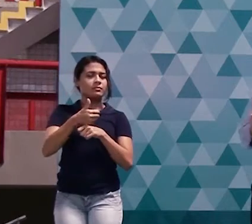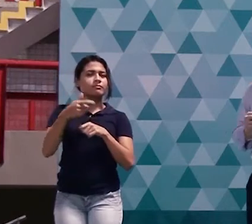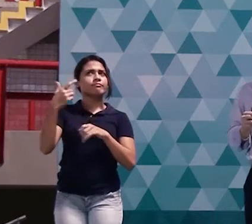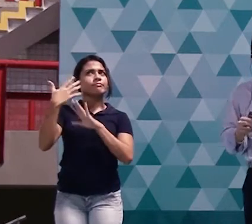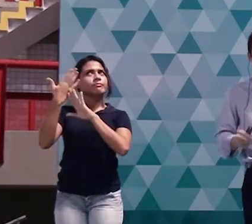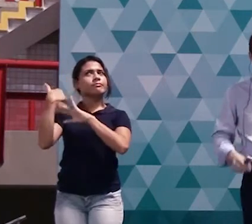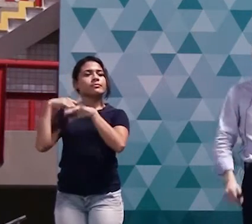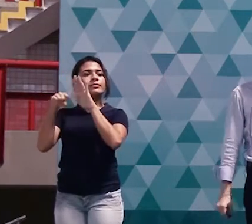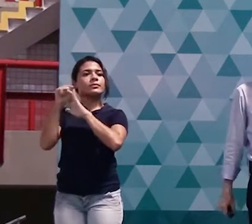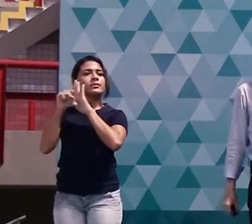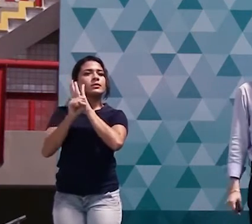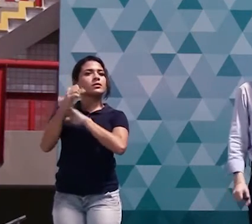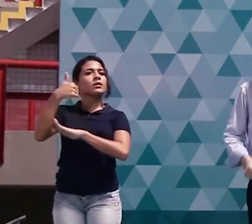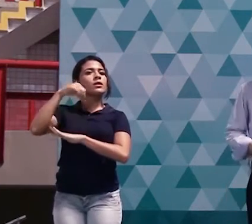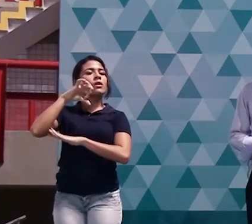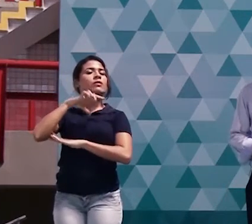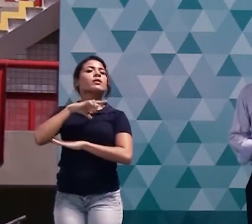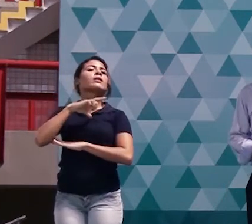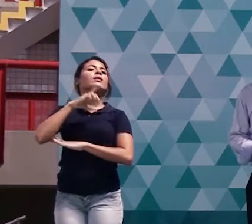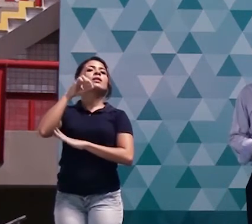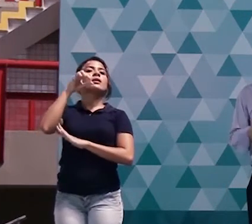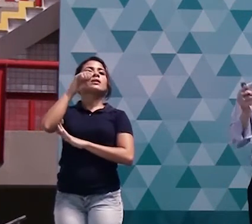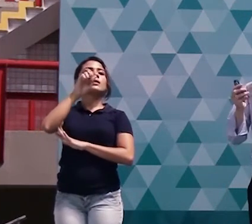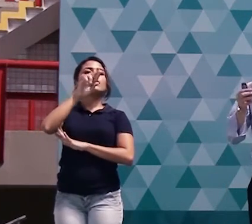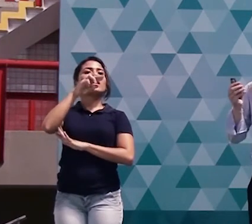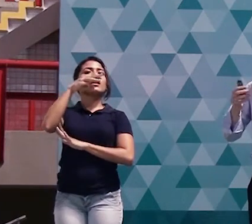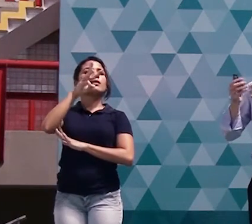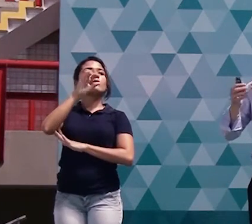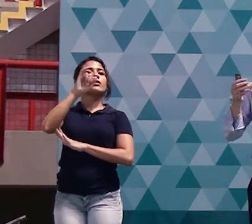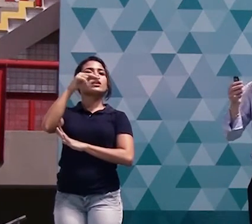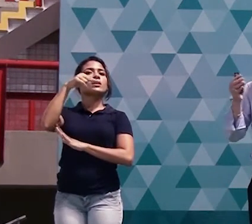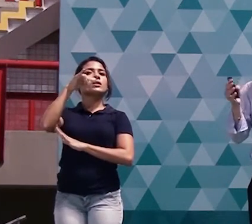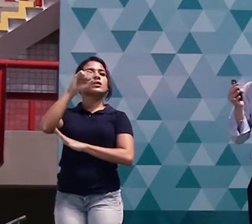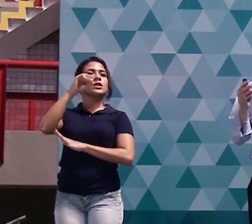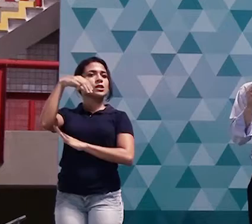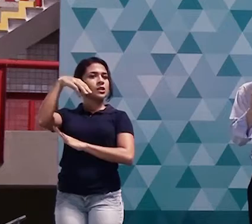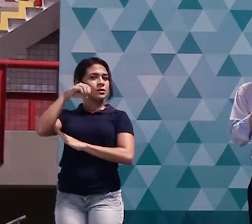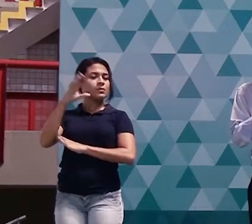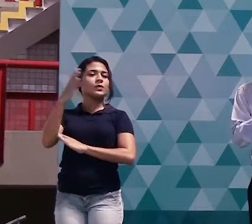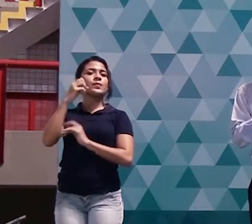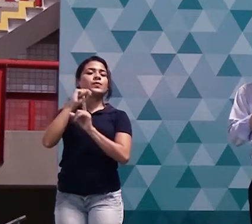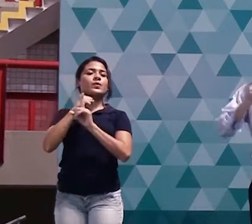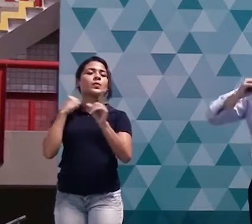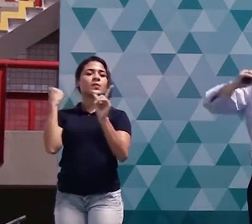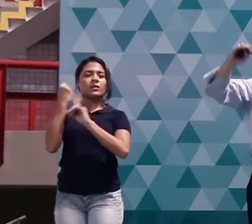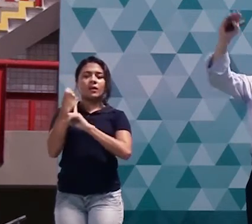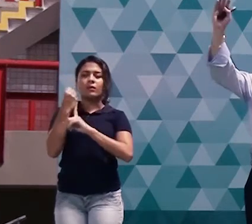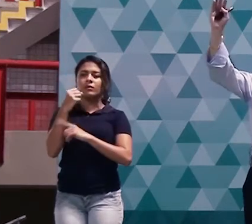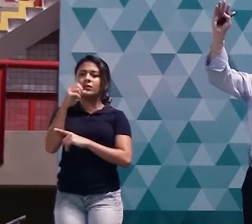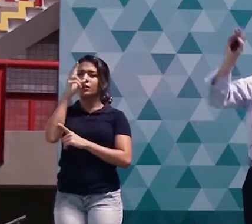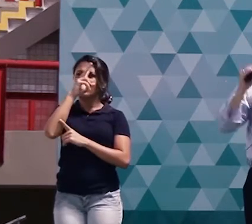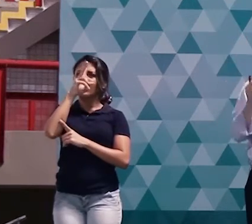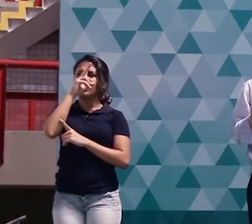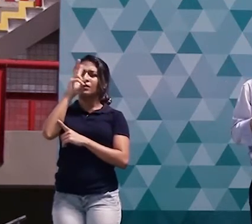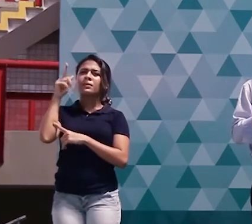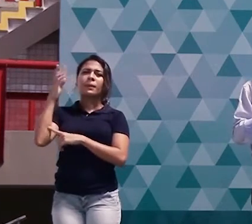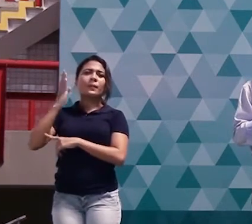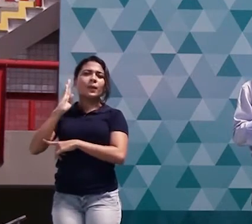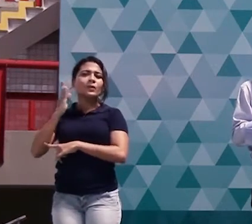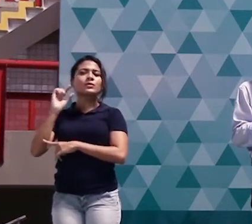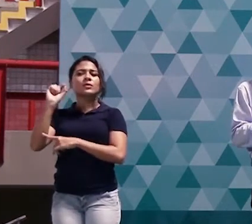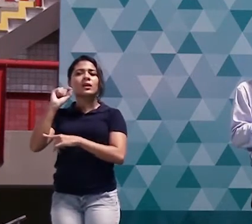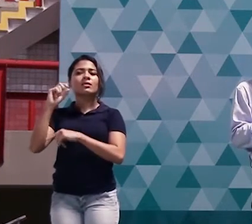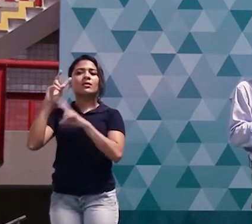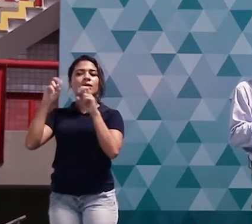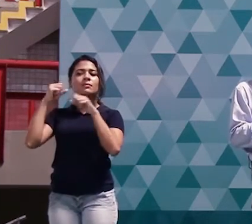chamada darwinismo social. Não tem aquela história da biologia do Darwin, né? A evolução das espécies, umas espécies evoluem. De